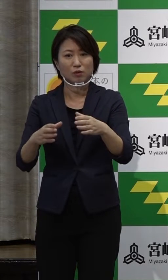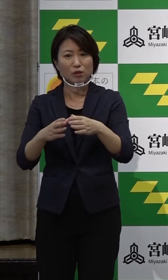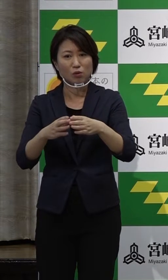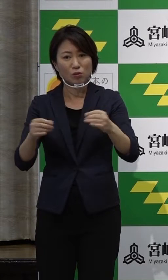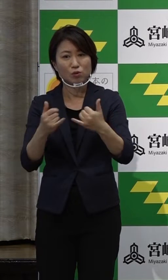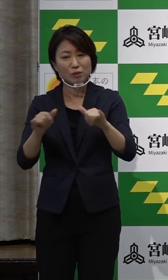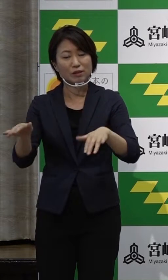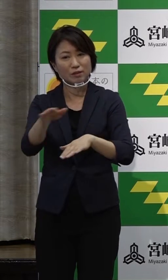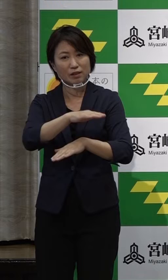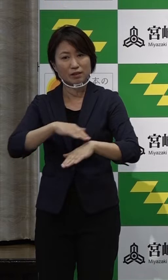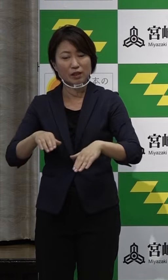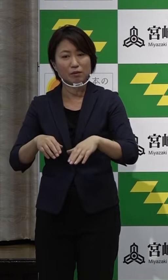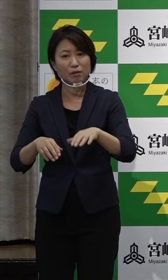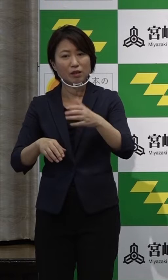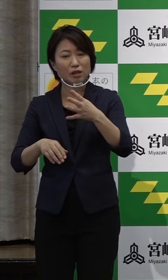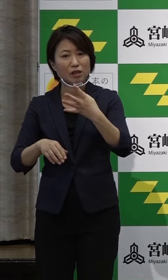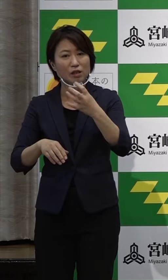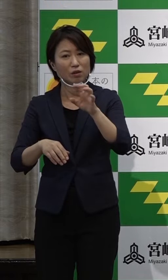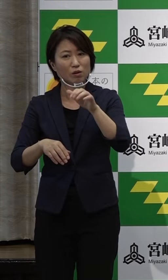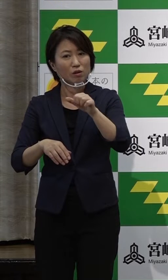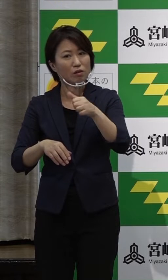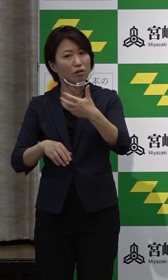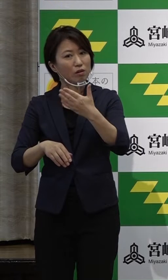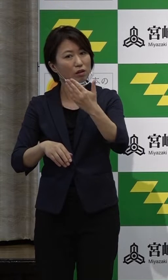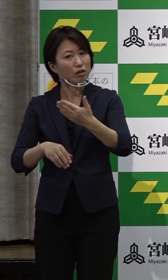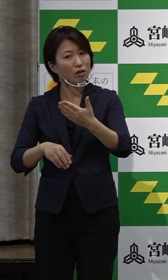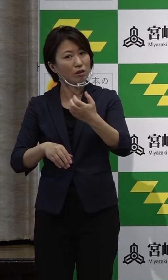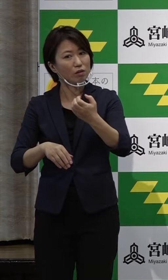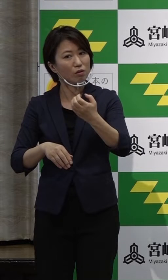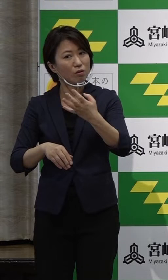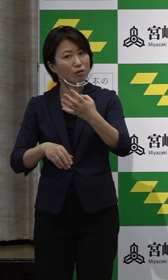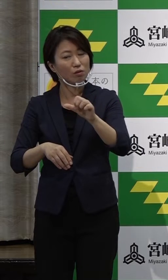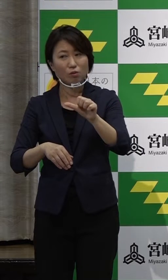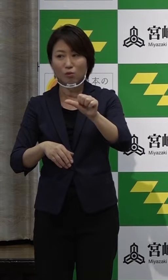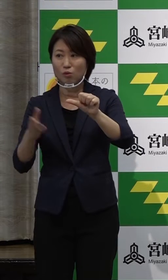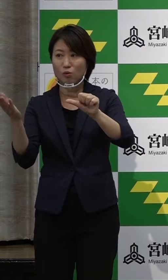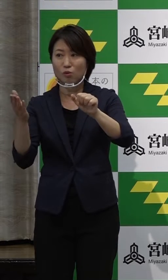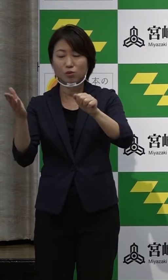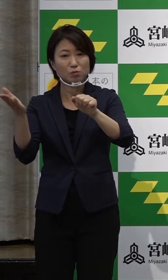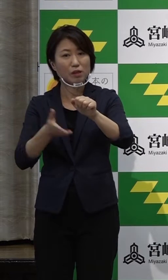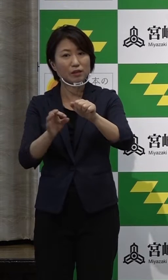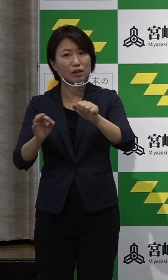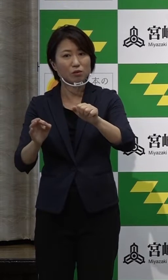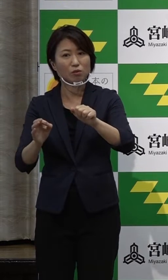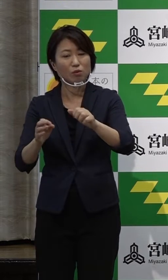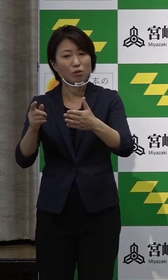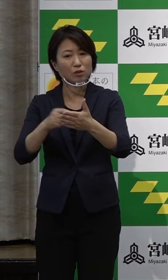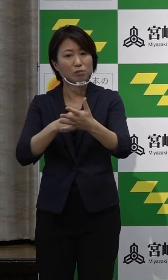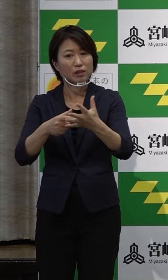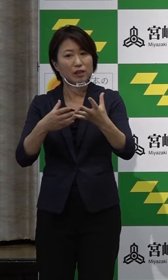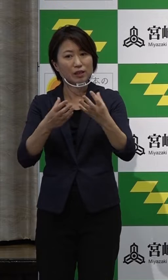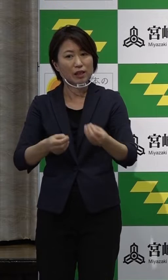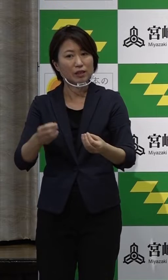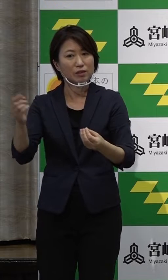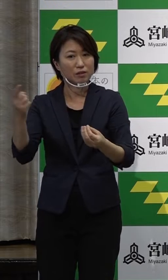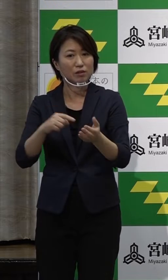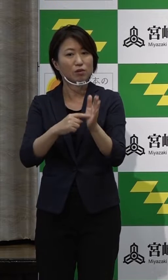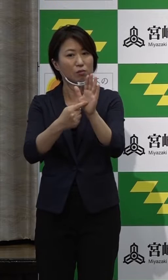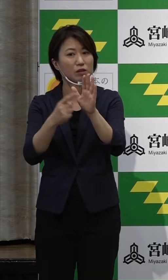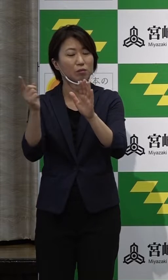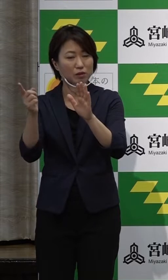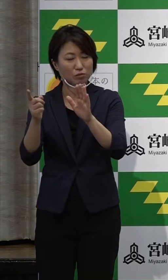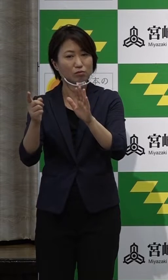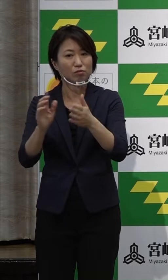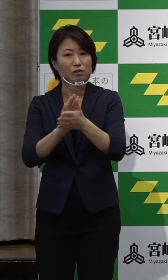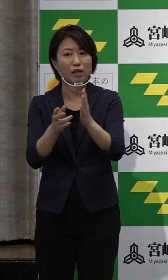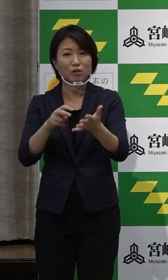の、接種完了をと見込んでいるということで、県内としてはその今後のス